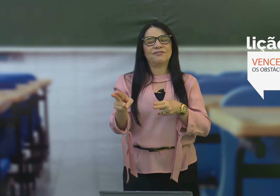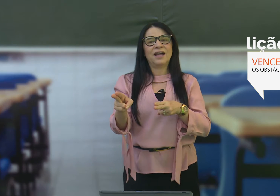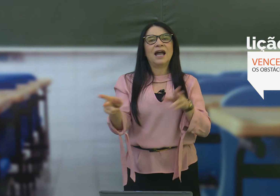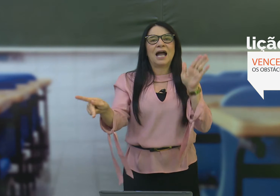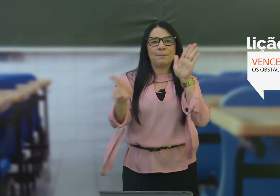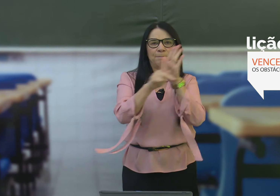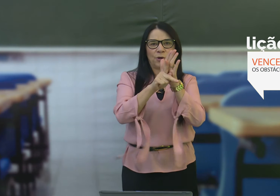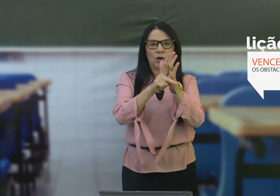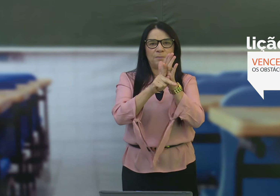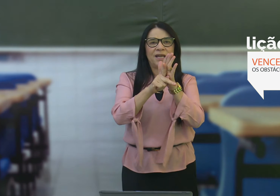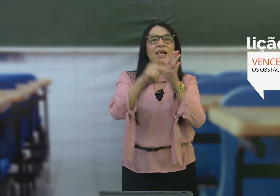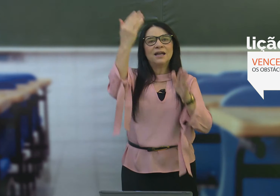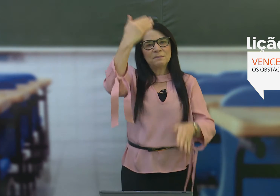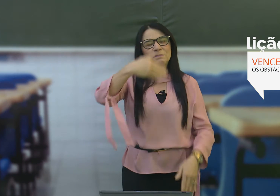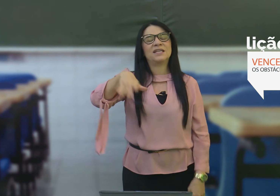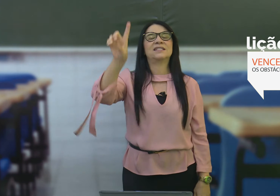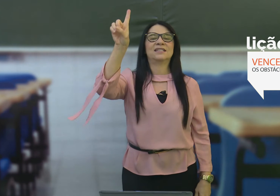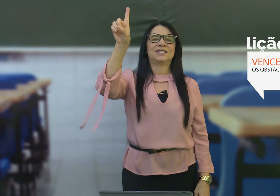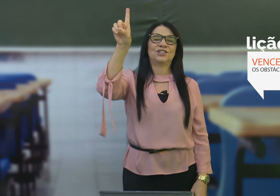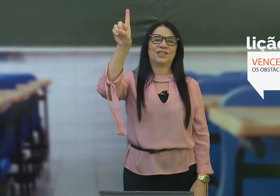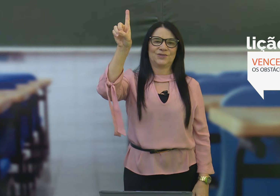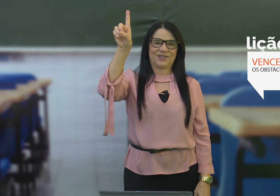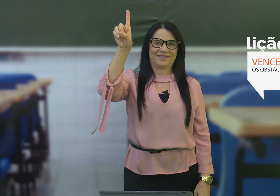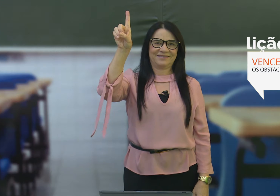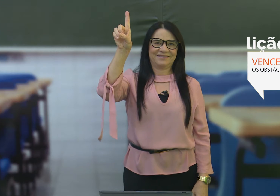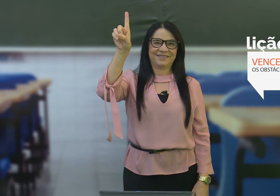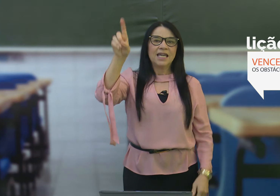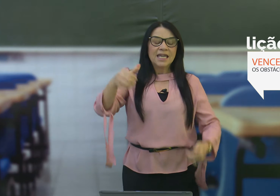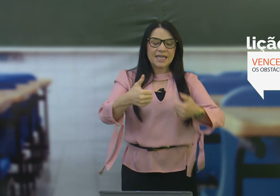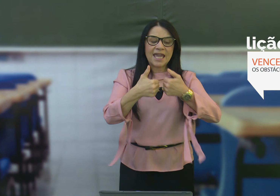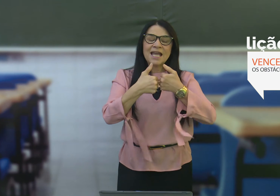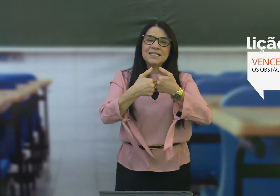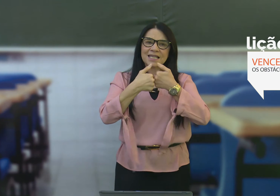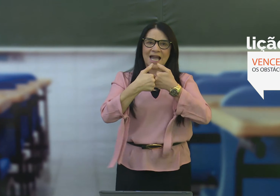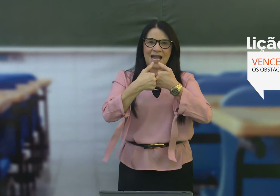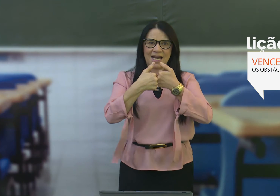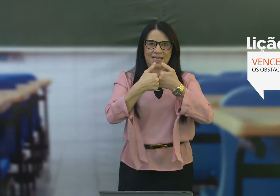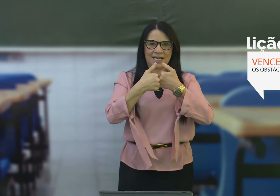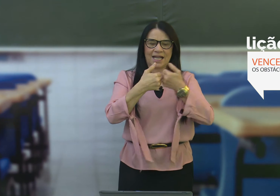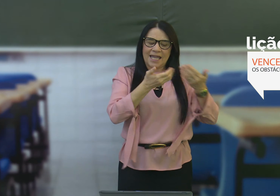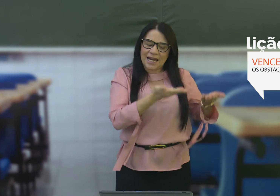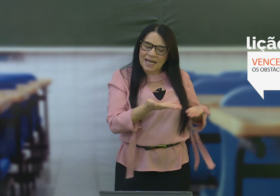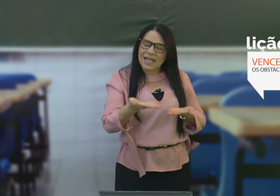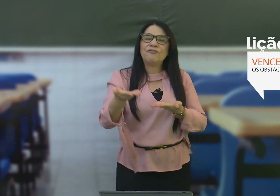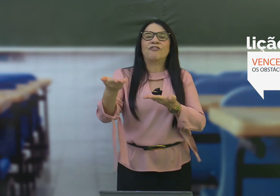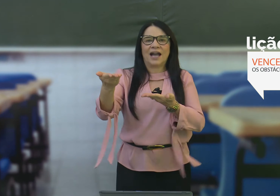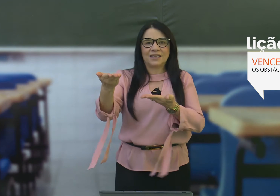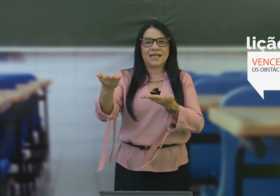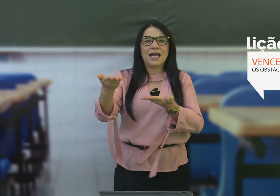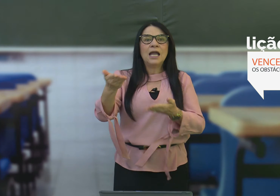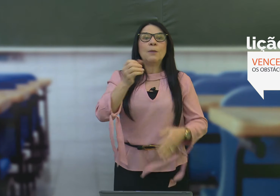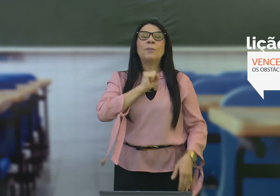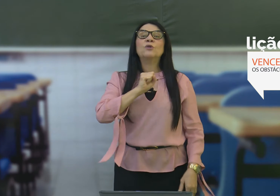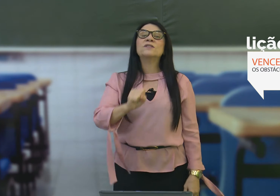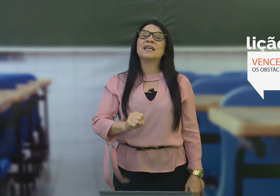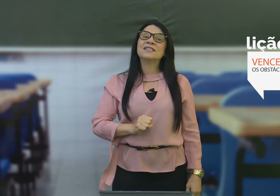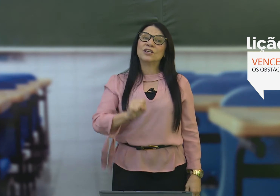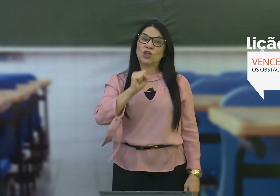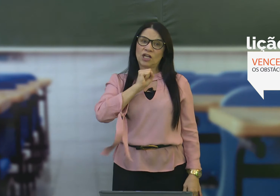representava a própria presença de Deus. E essa arca era levada pelos